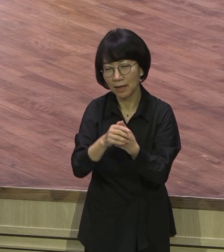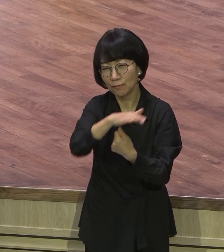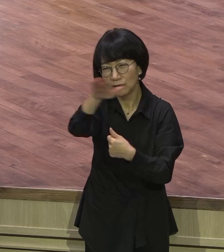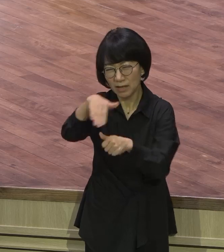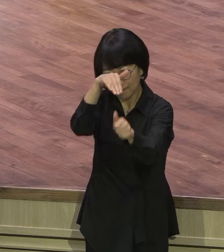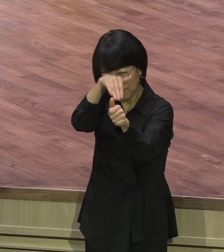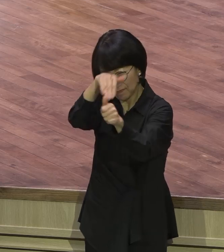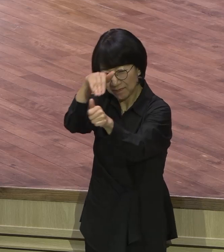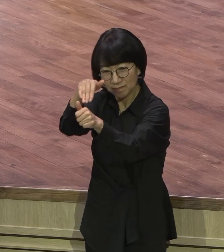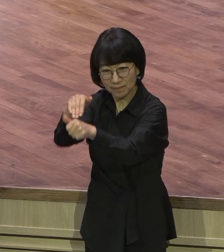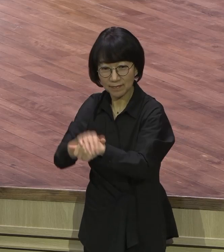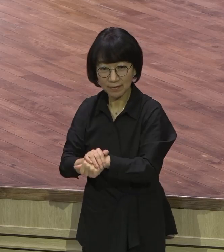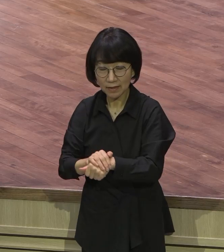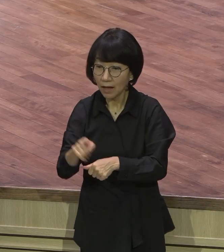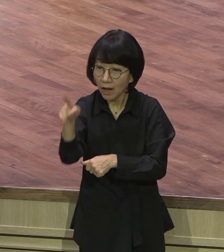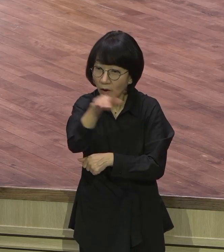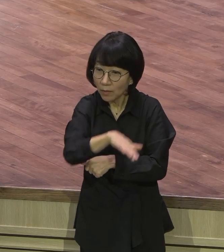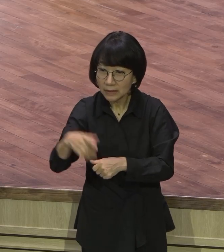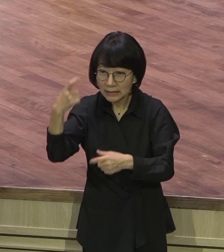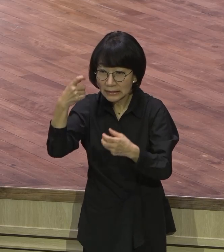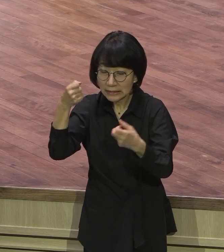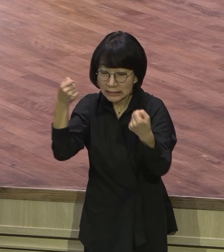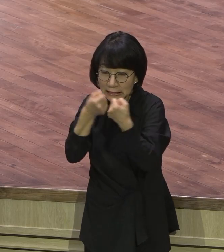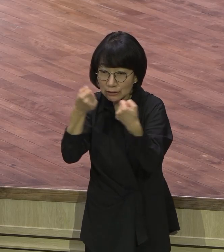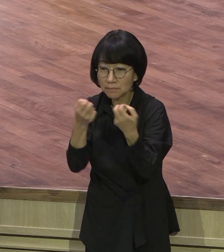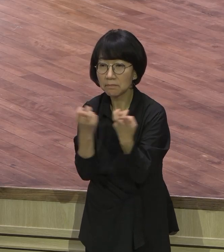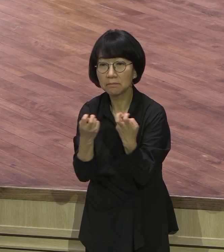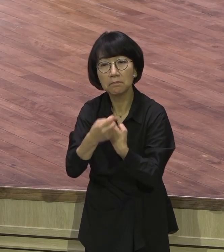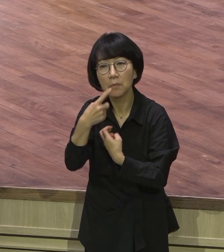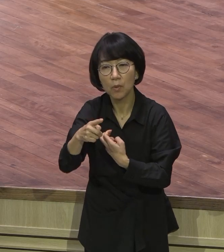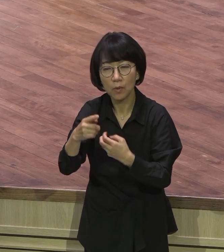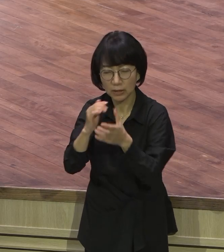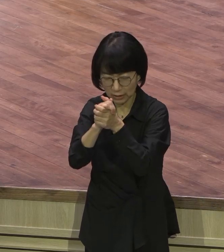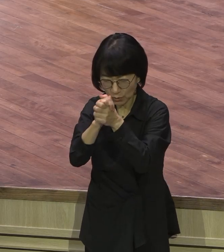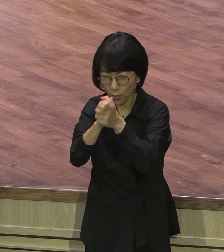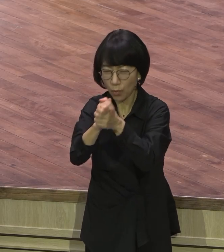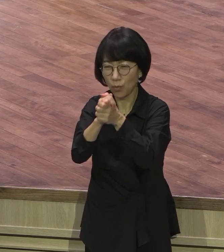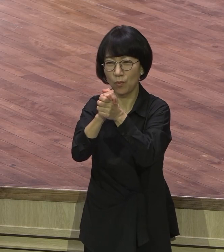싸움 어떻게 싸워요 기도로 싸우는 거예요 영적 싸움 싸워요